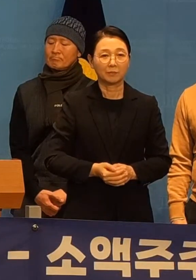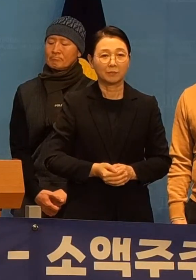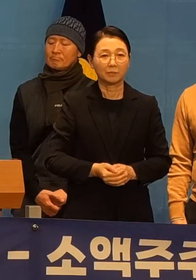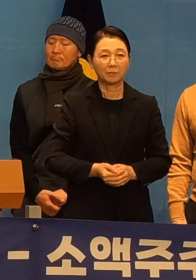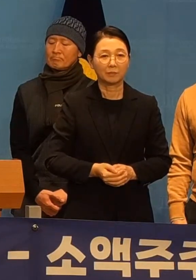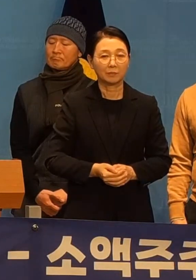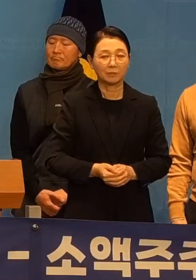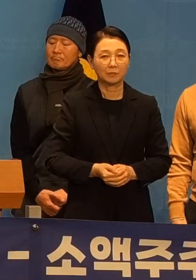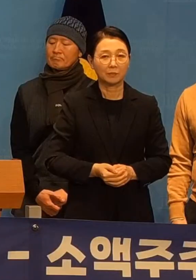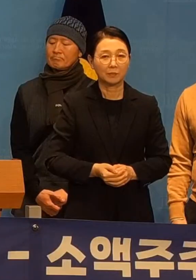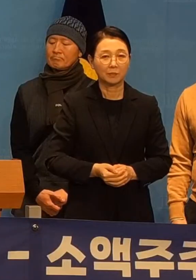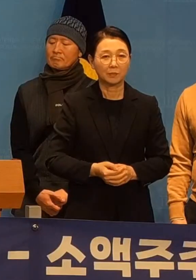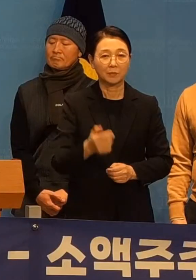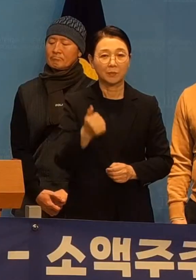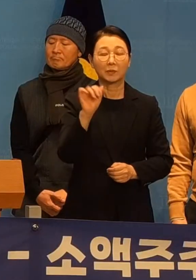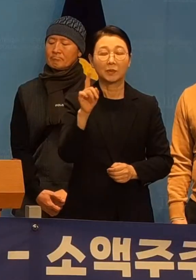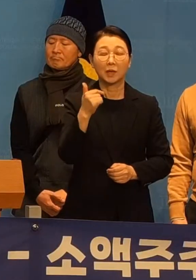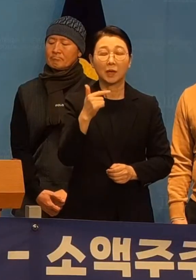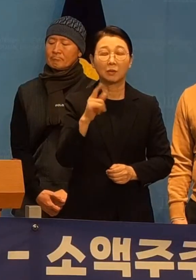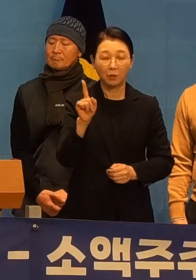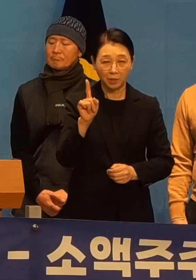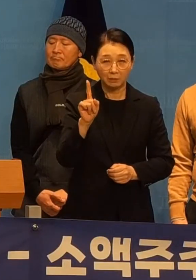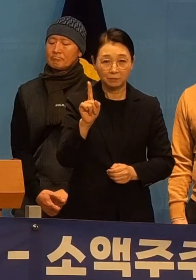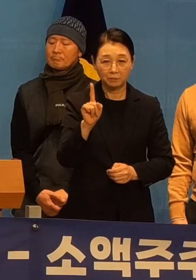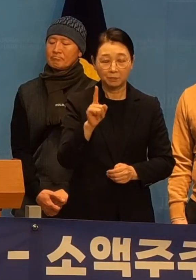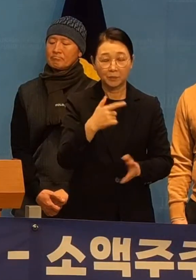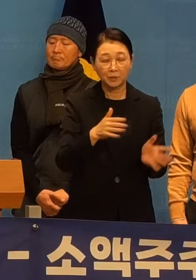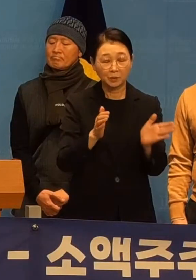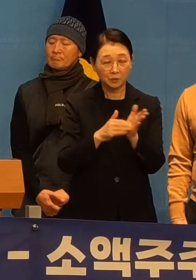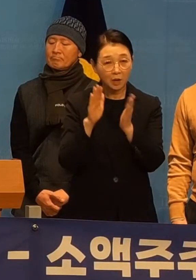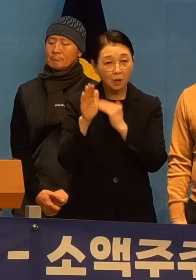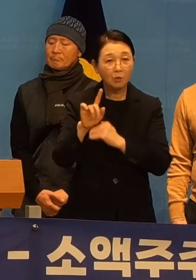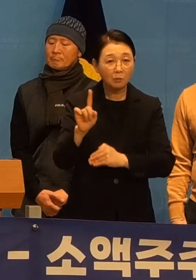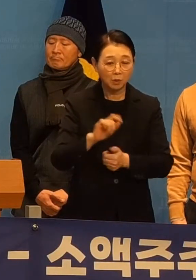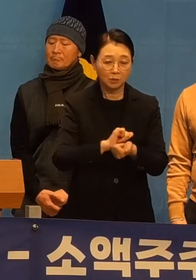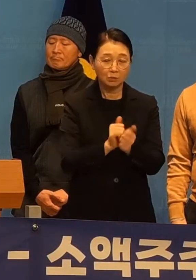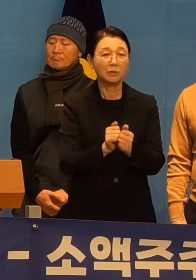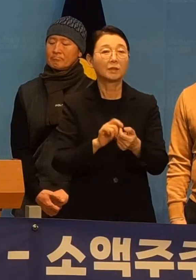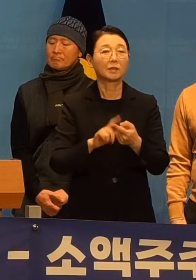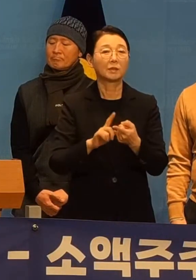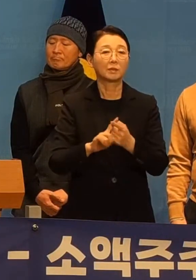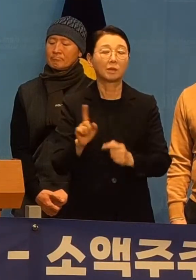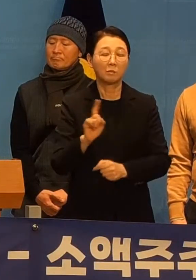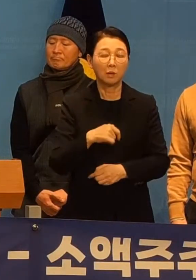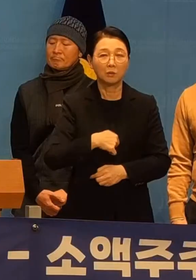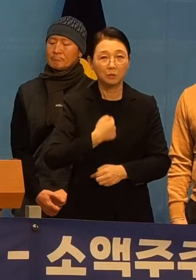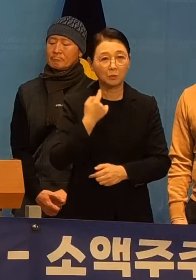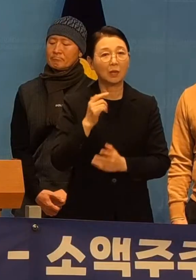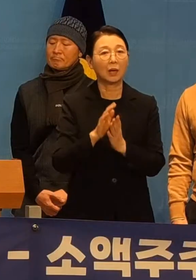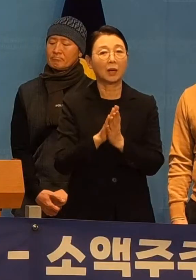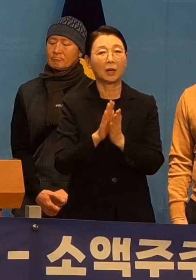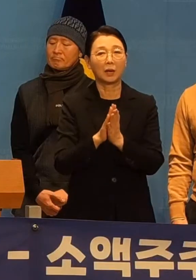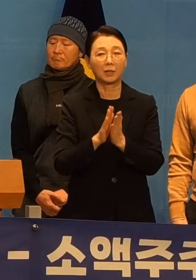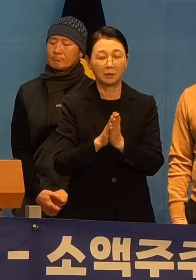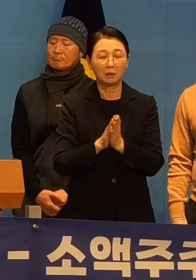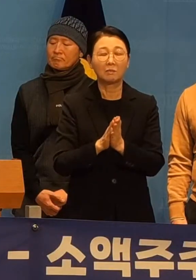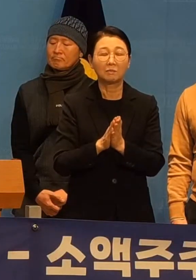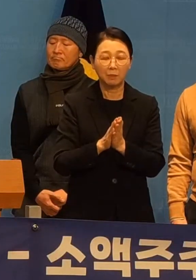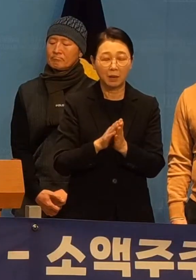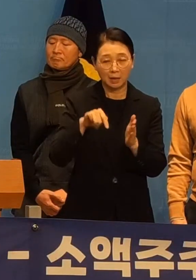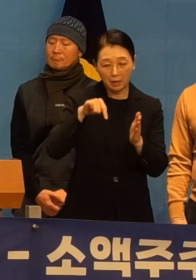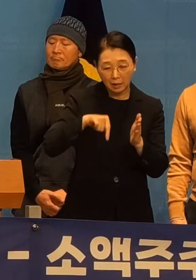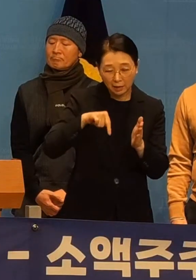주 하나가 정리매매 이후 남은 주식에 대해서도 자발적으로 장외 매수를